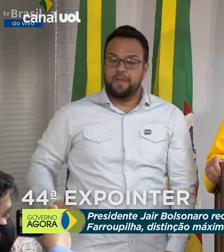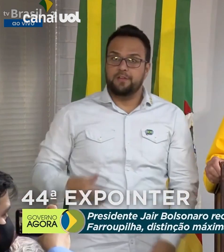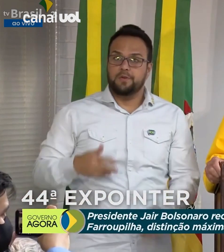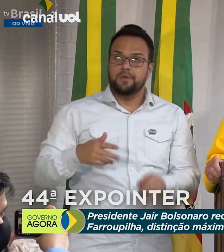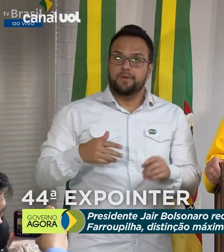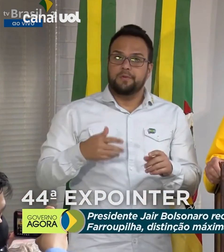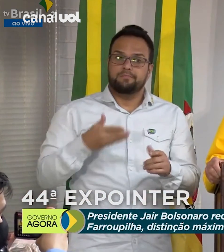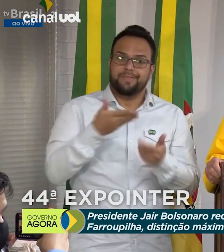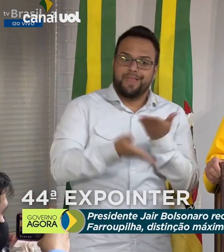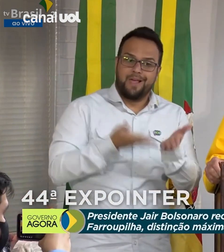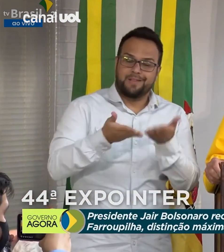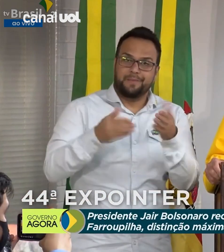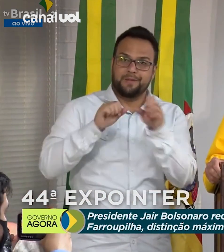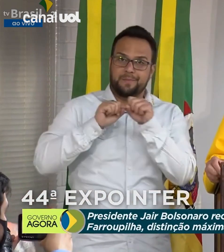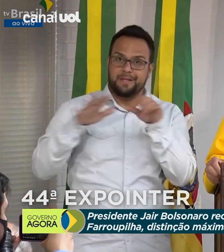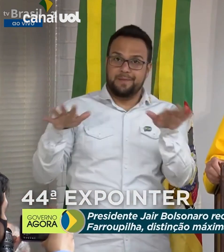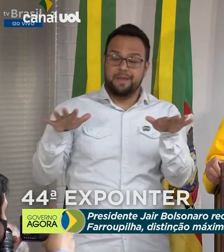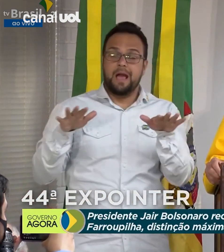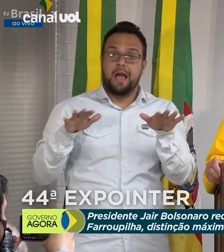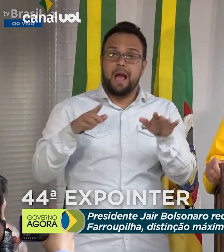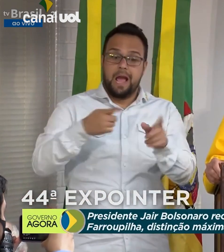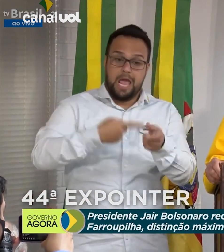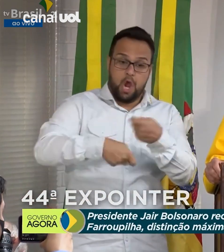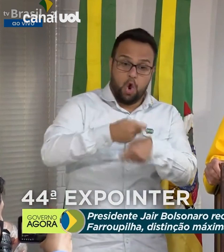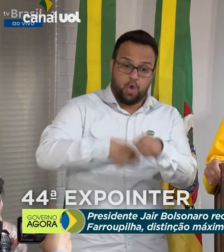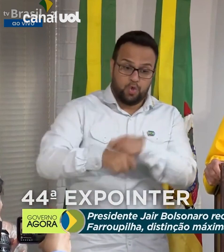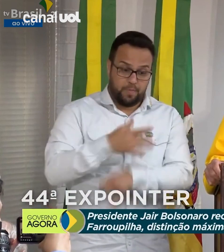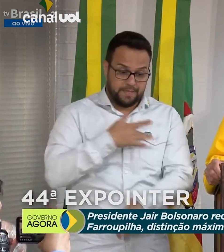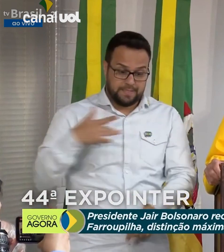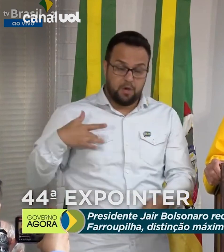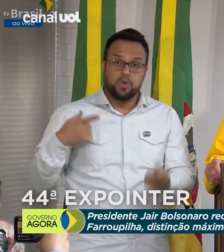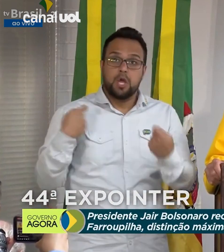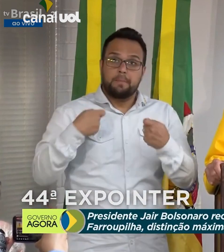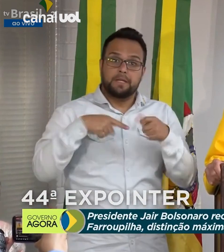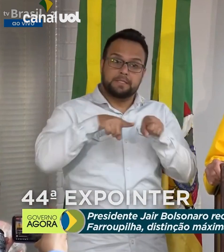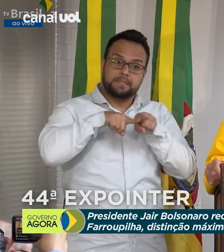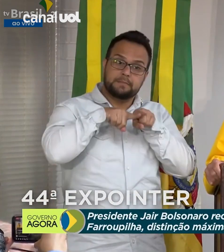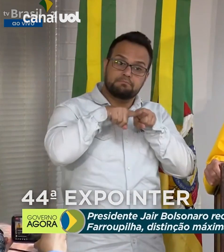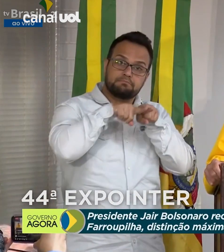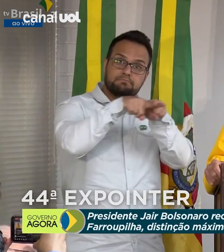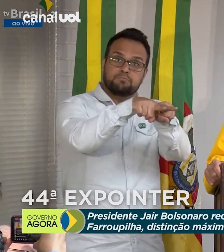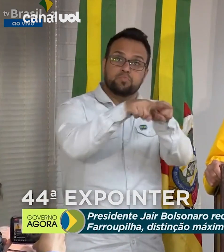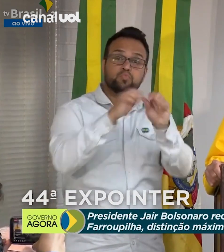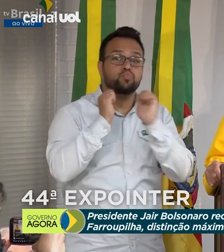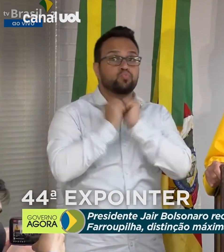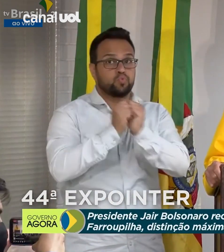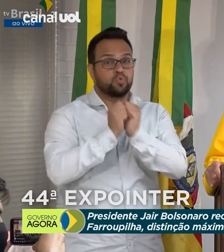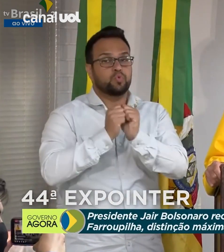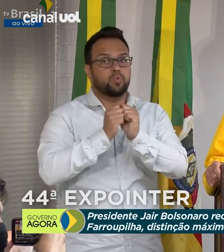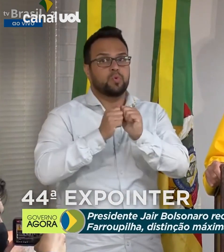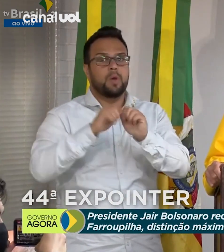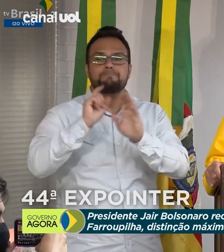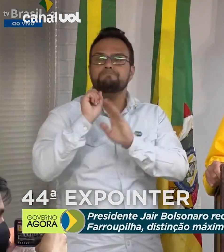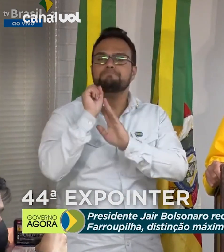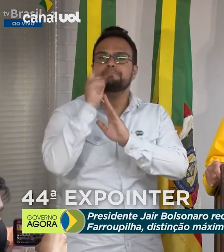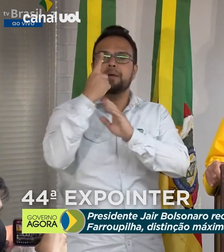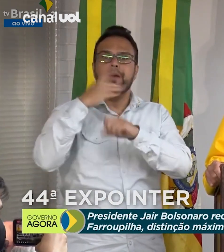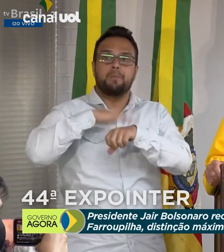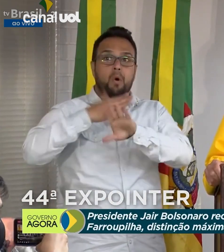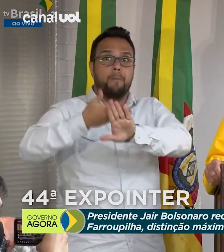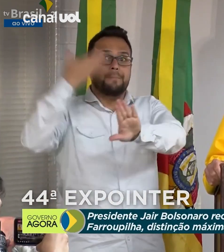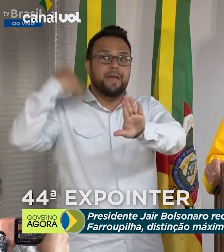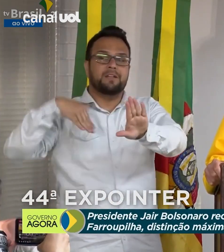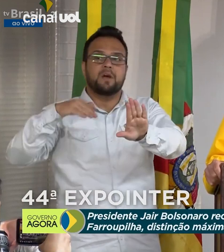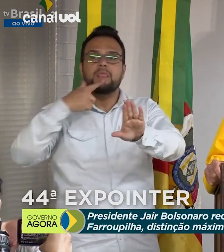pandemia. Economia e saúde têm que andar de mãos dadas. Desde o primeiro momento, não defendemos